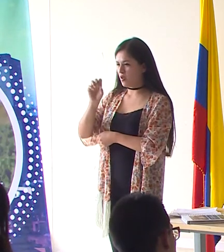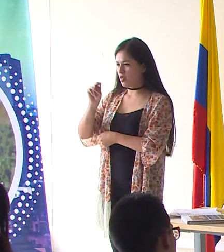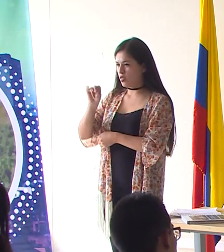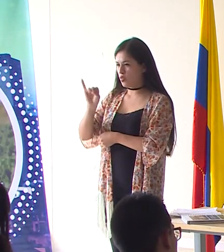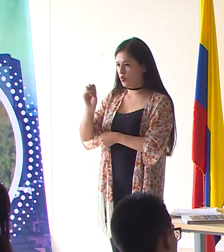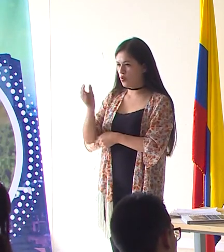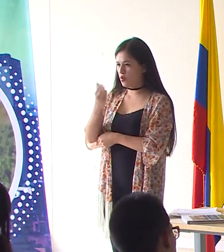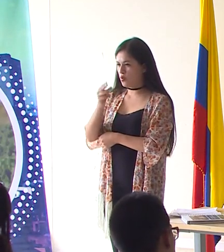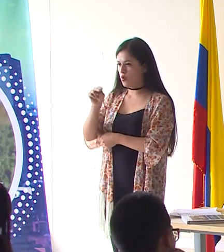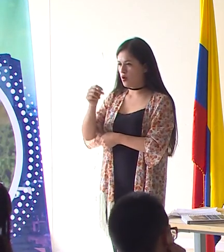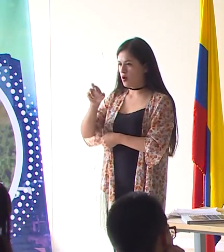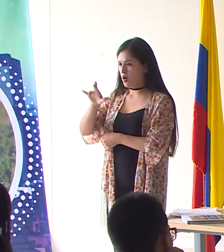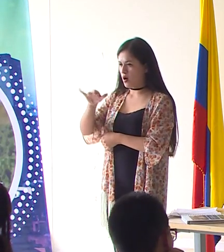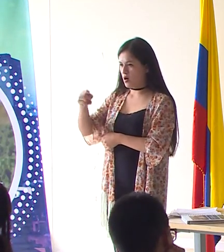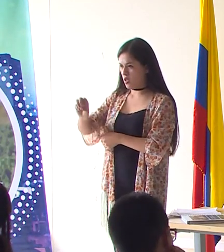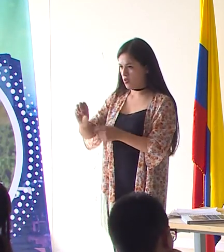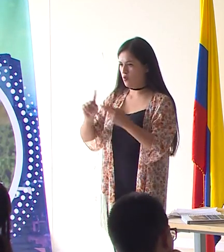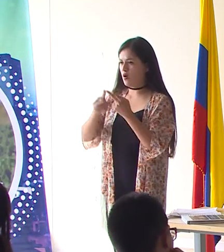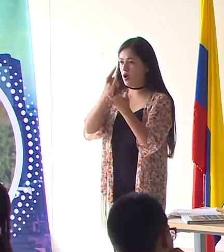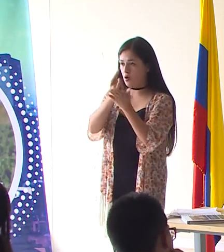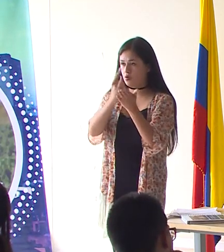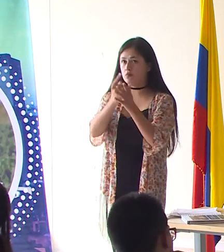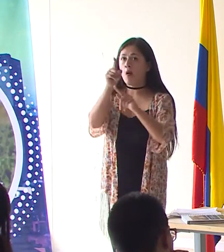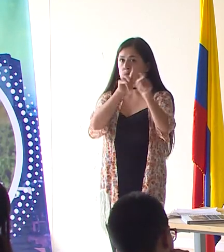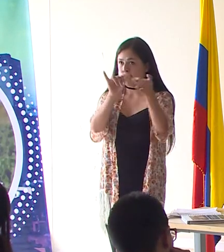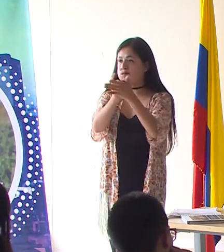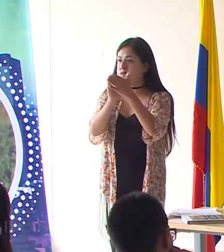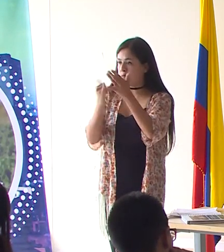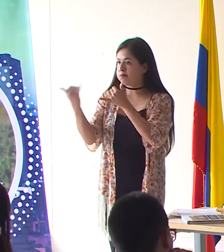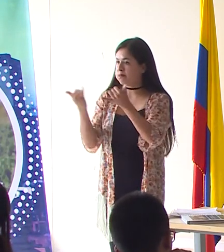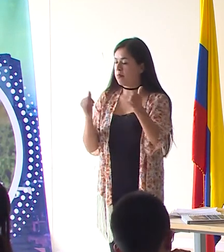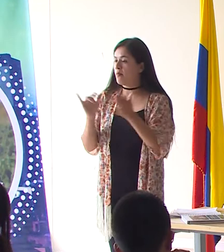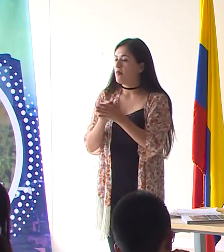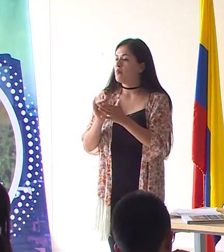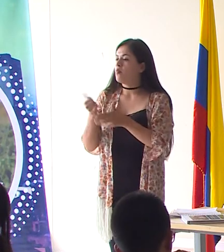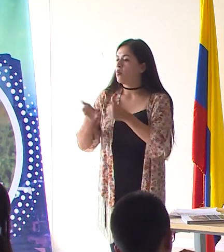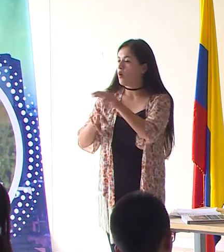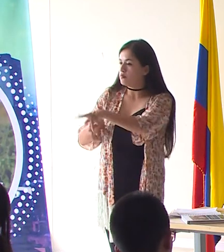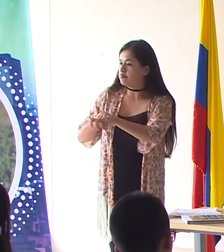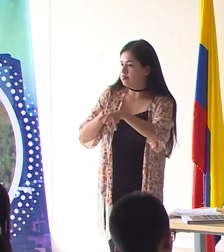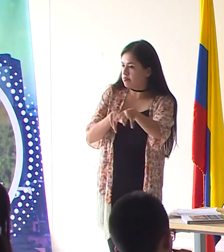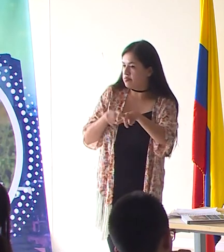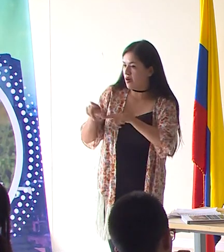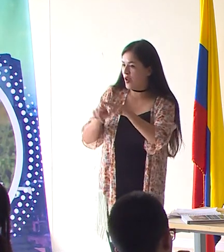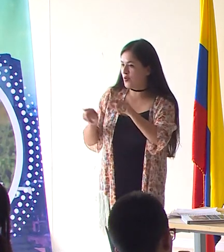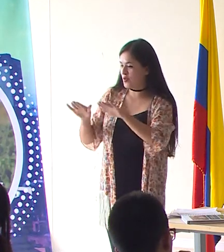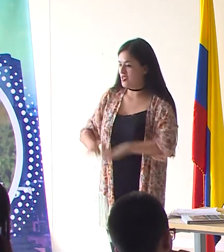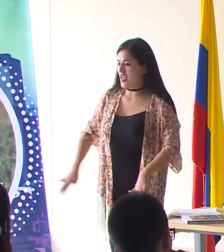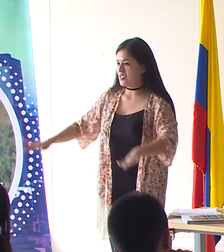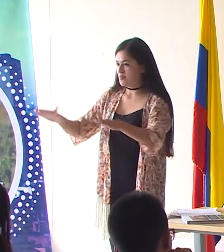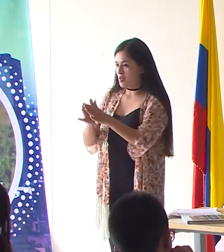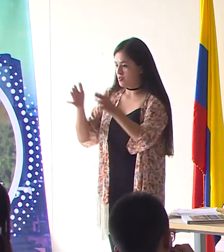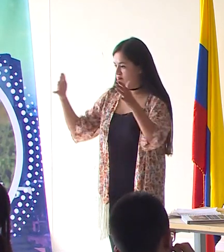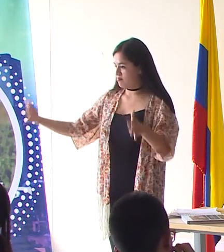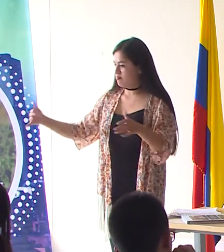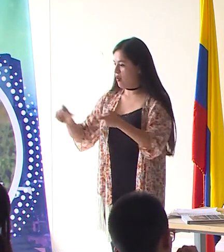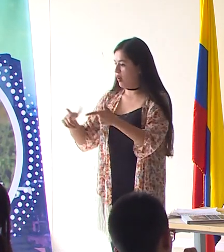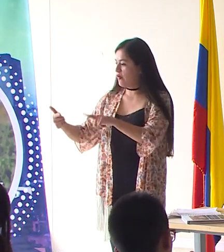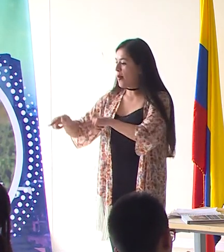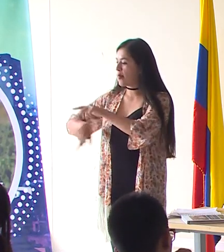en usme grandes grandes lotes se destinan entre vecinos para empezar a sembrar